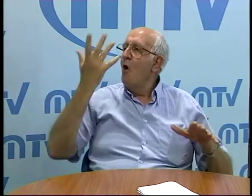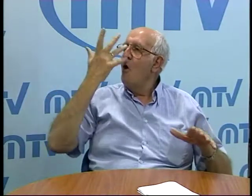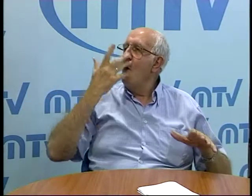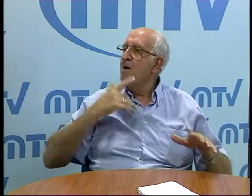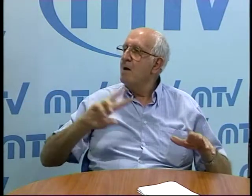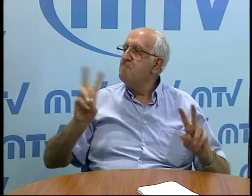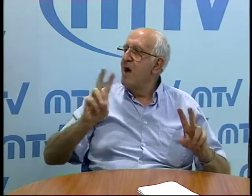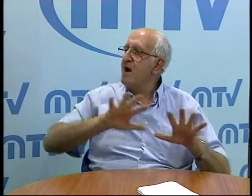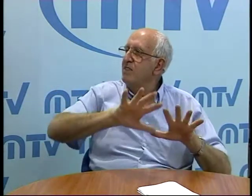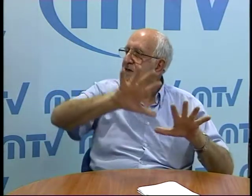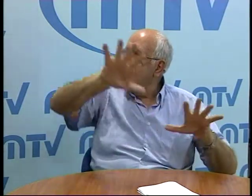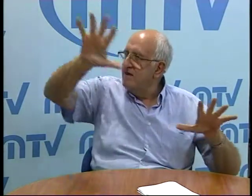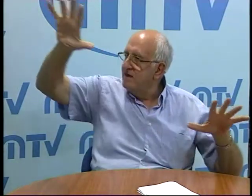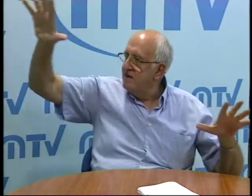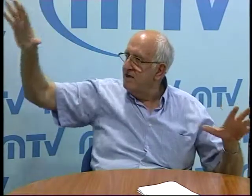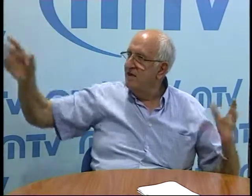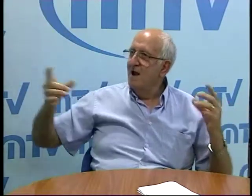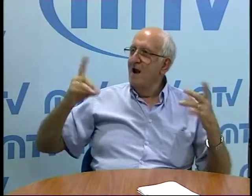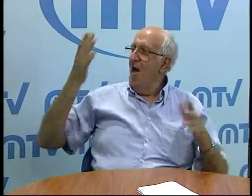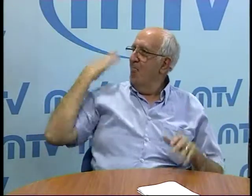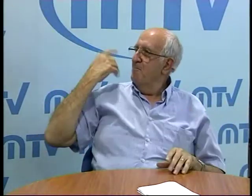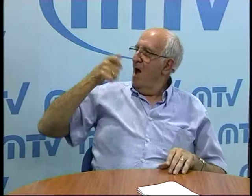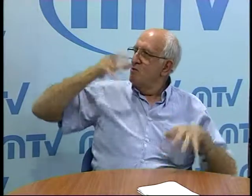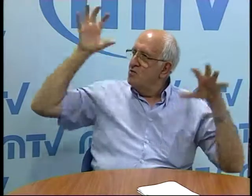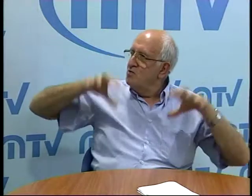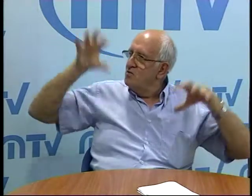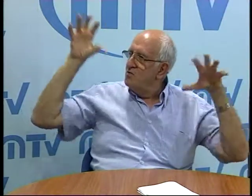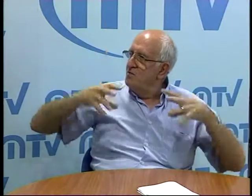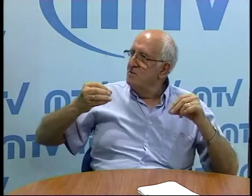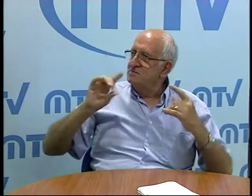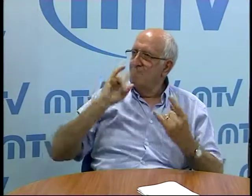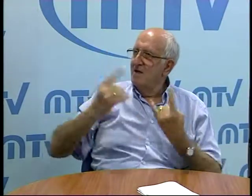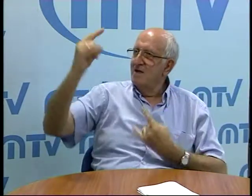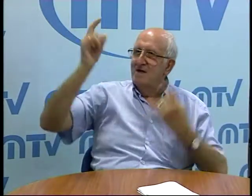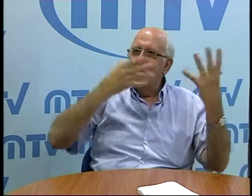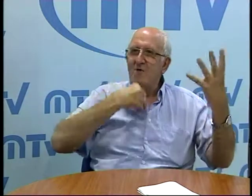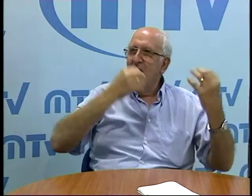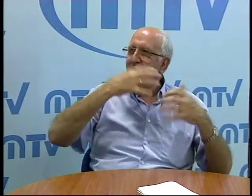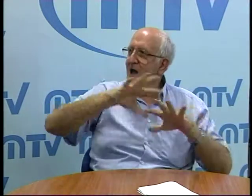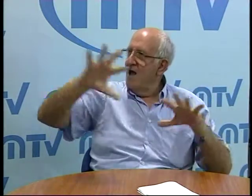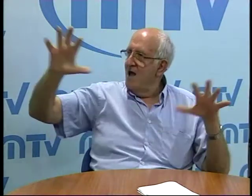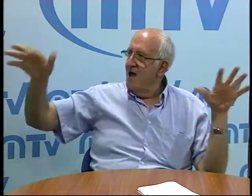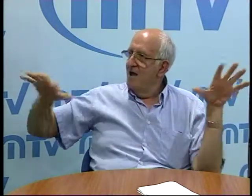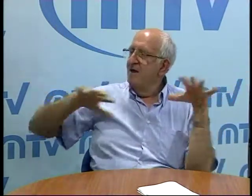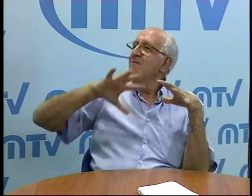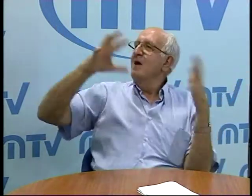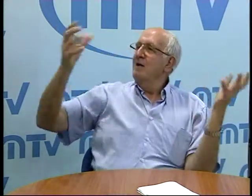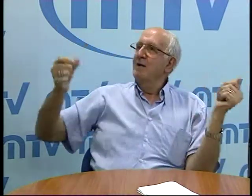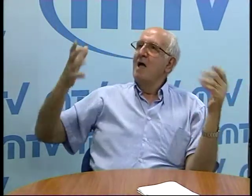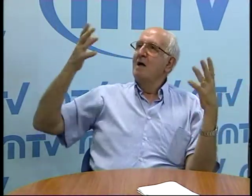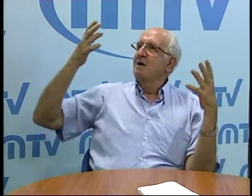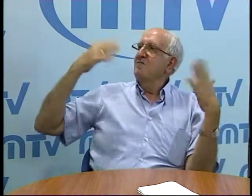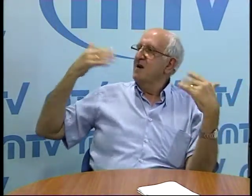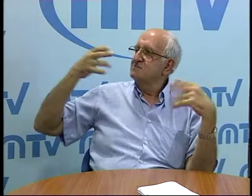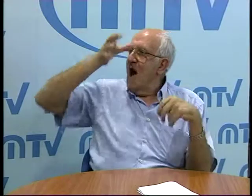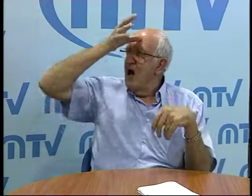montaña, de los colores que hay. De hace poco estuvo lloviendo y ha empezado todo a florecer de color